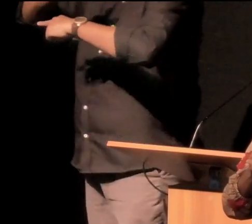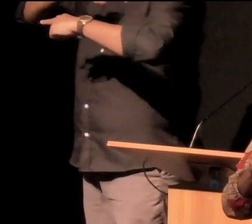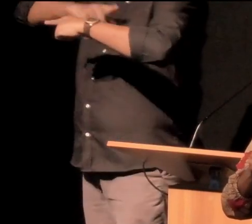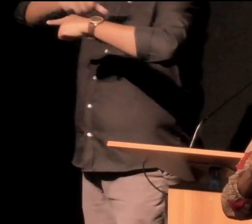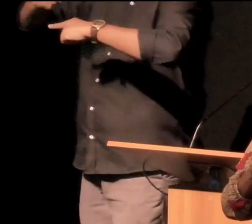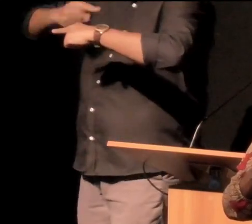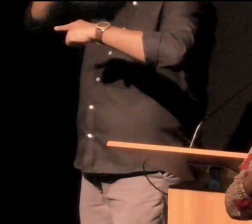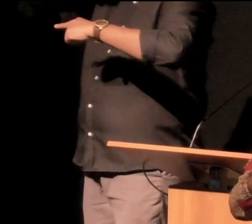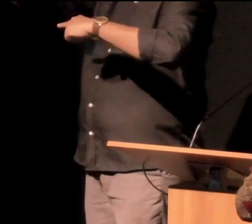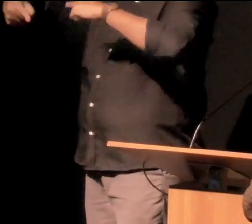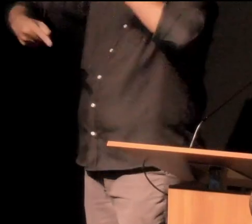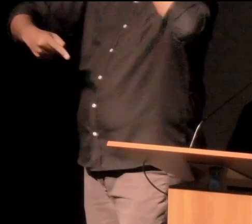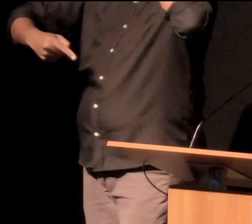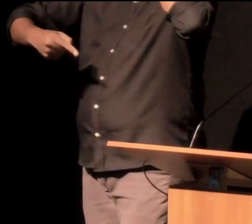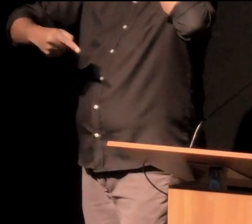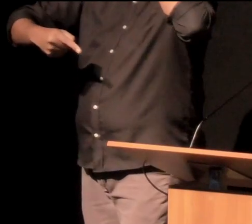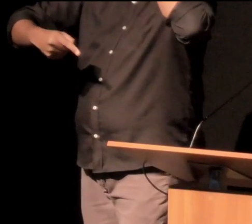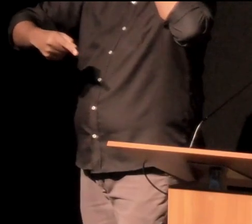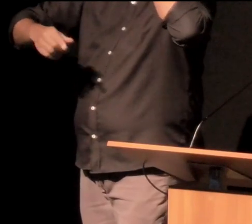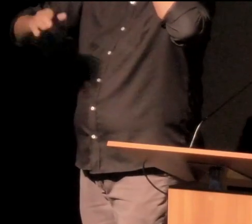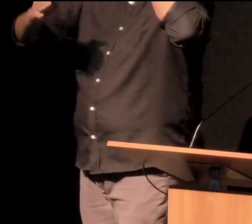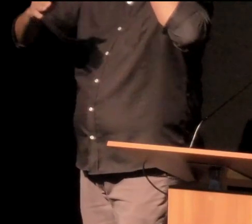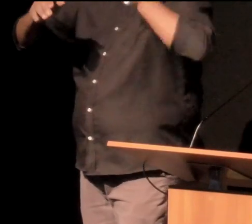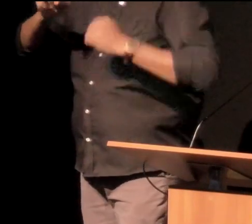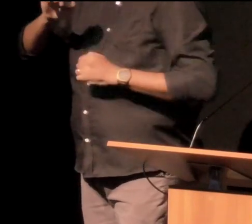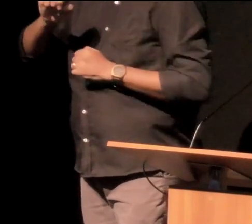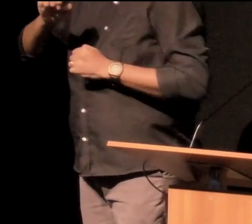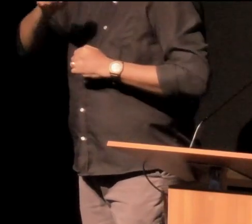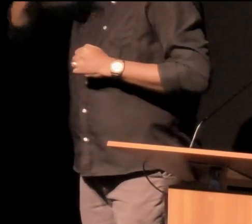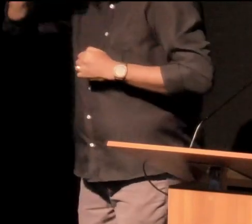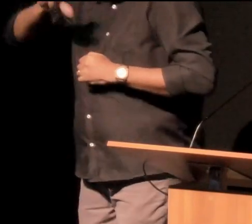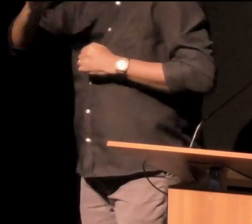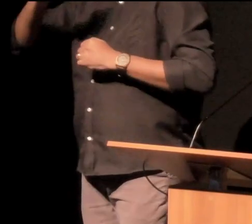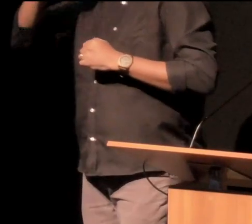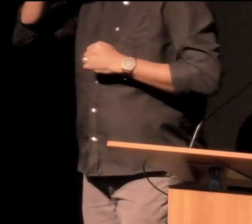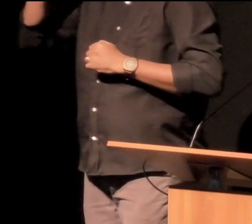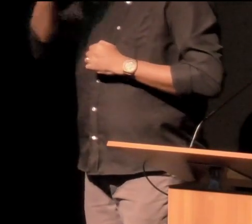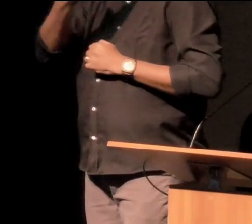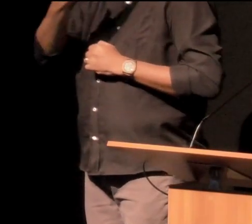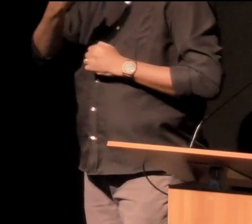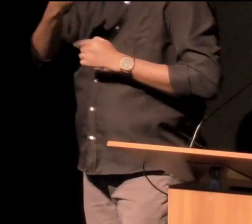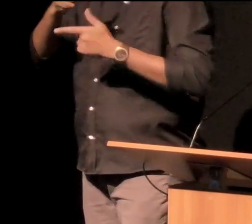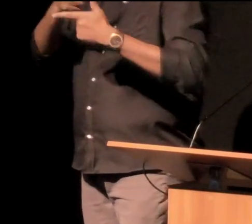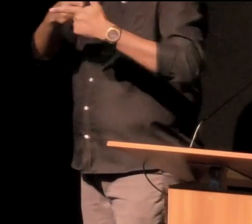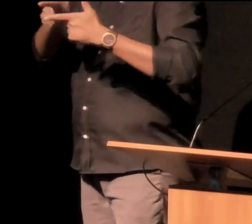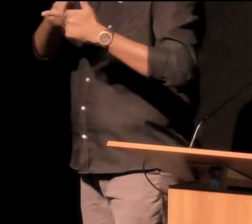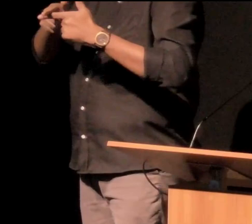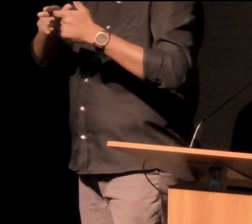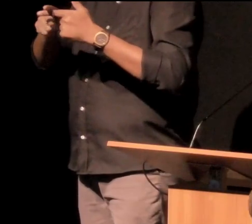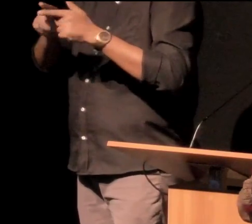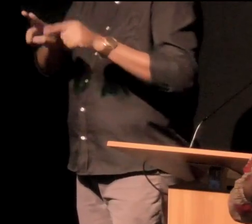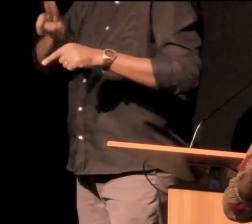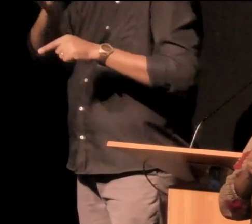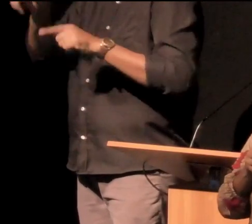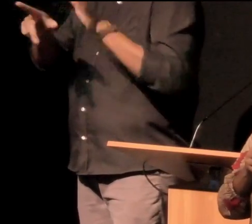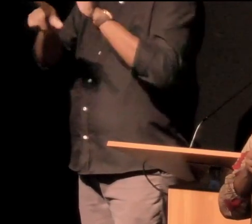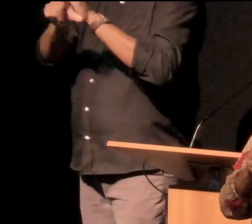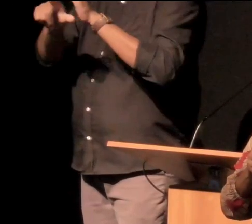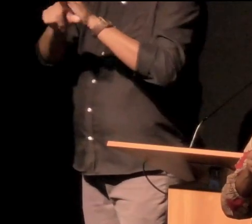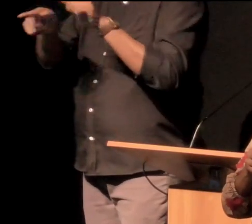né e conseguem resolver essa questão com a mesma legislação né mas aí